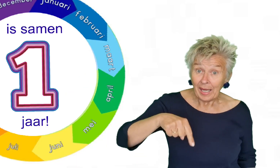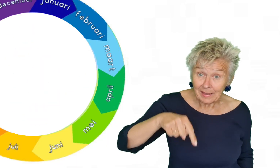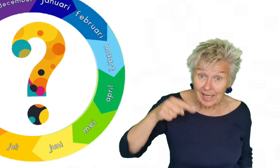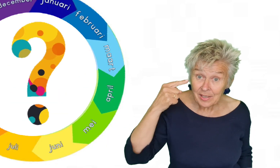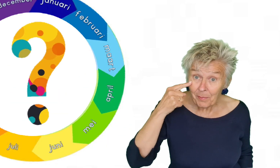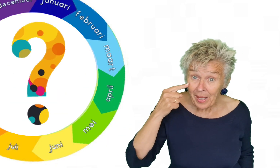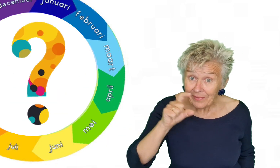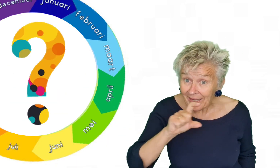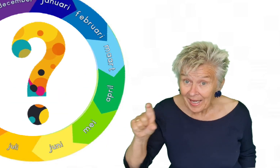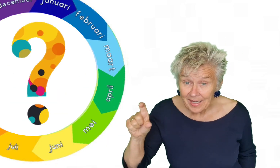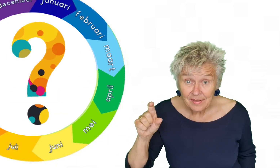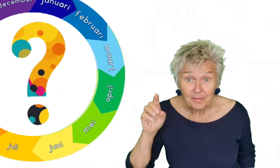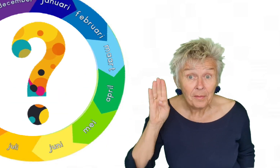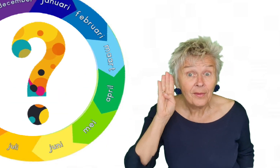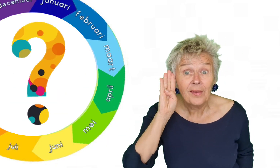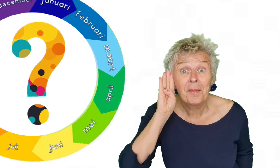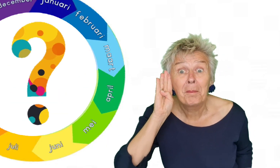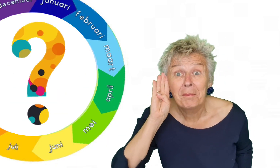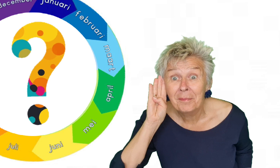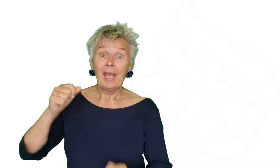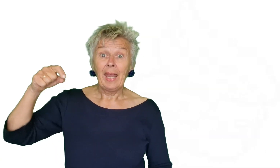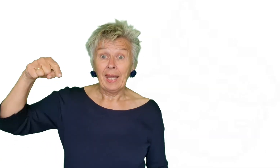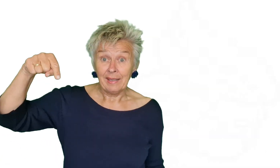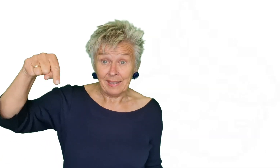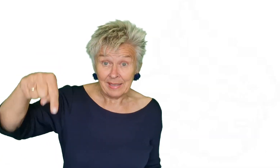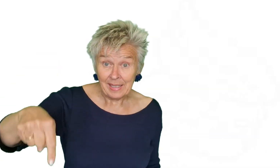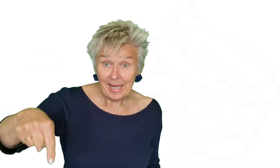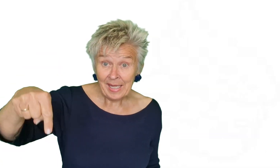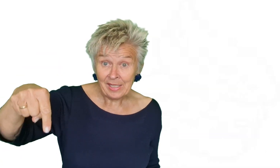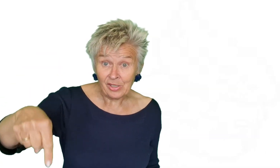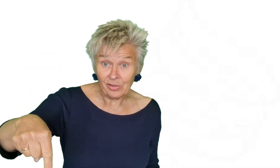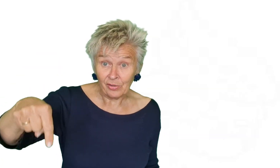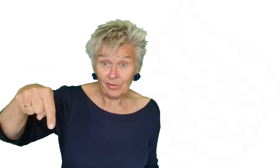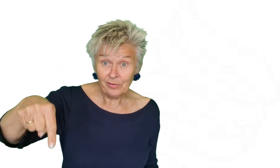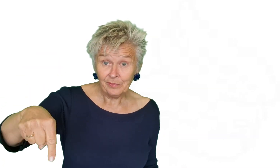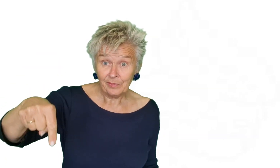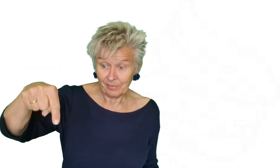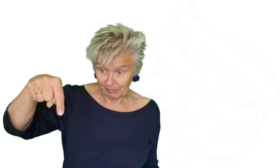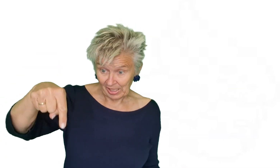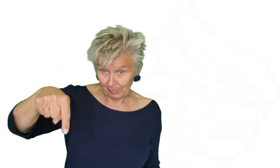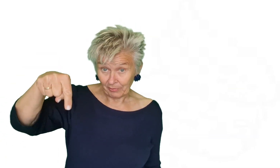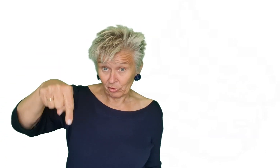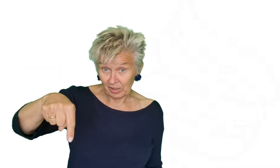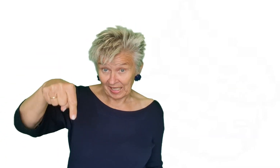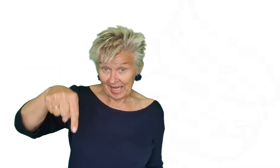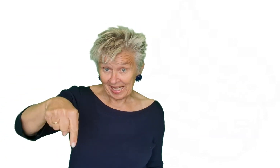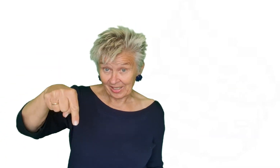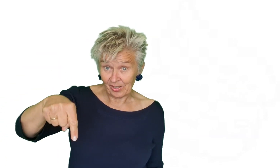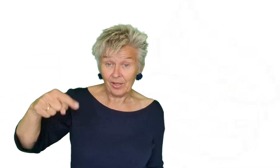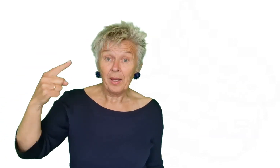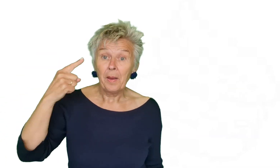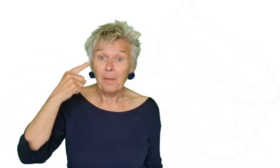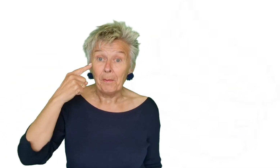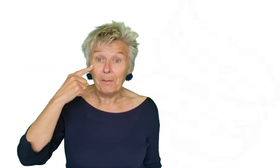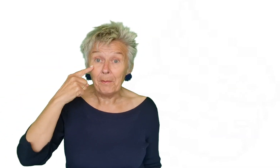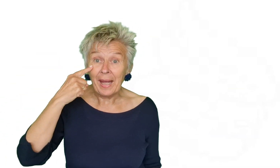En deze maand heet? En deze, deze maand, dus deze